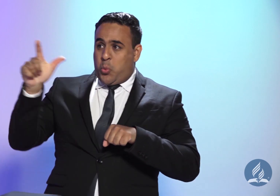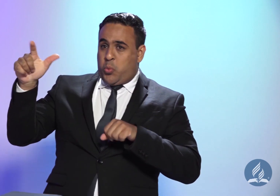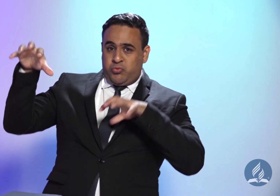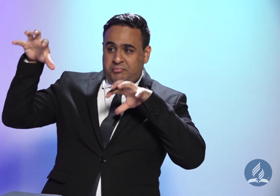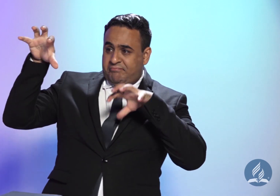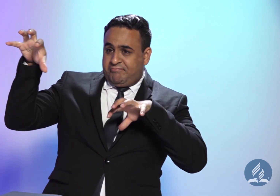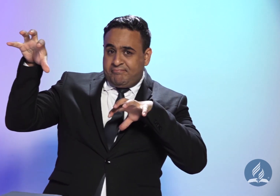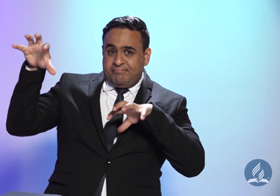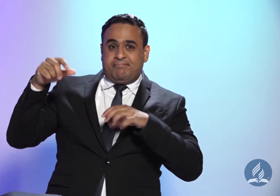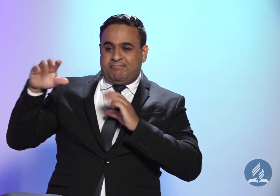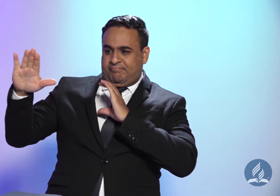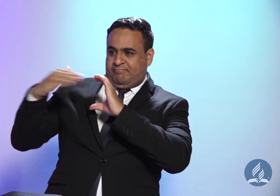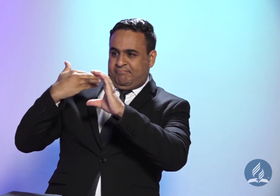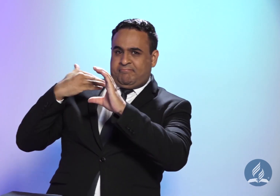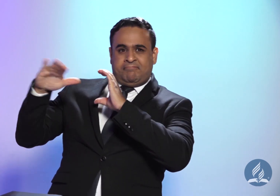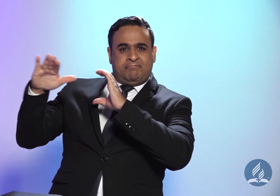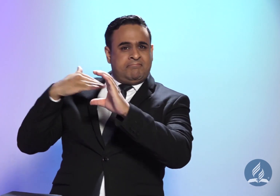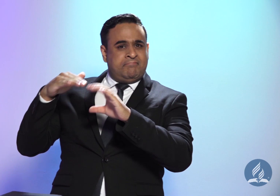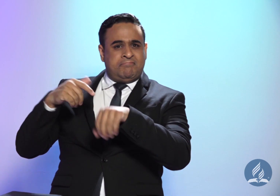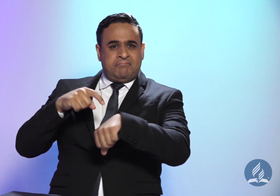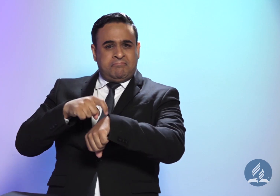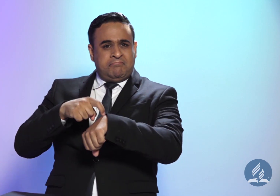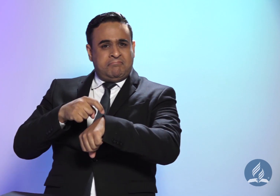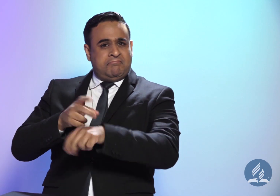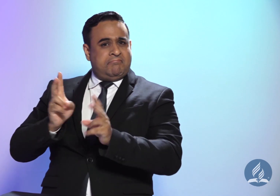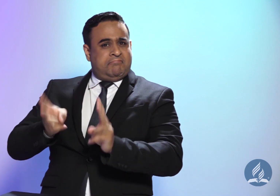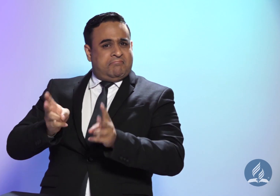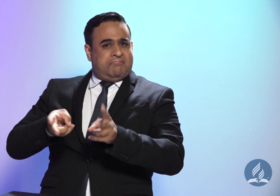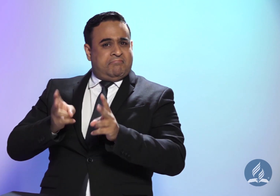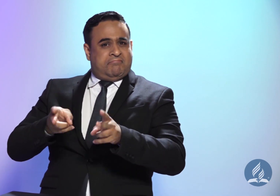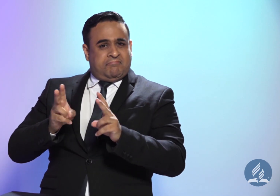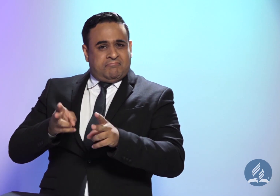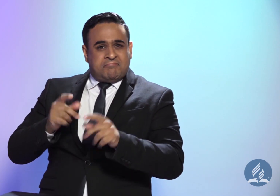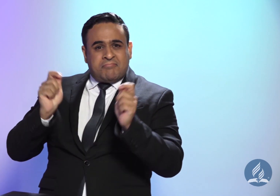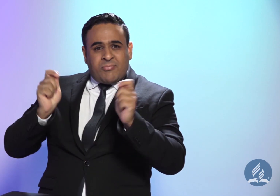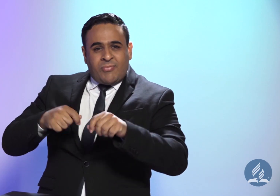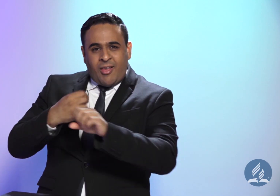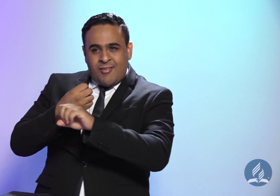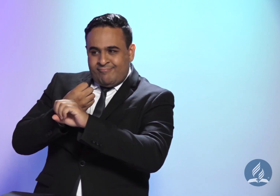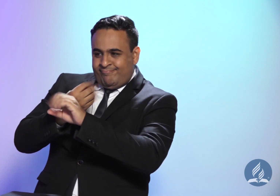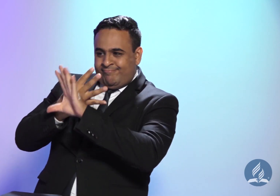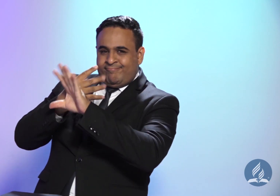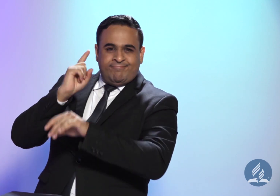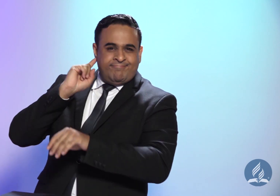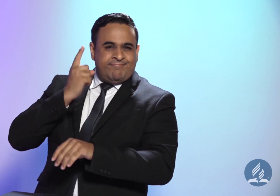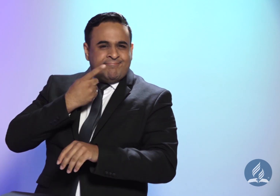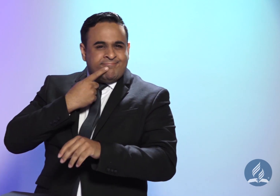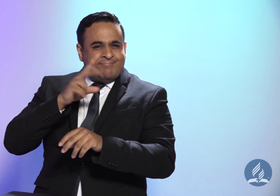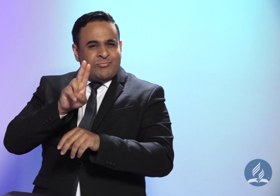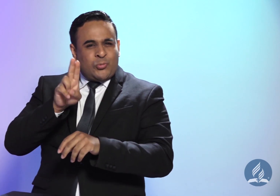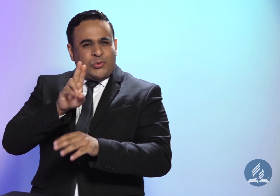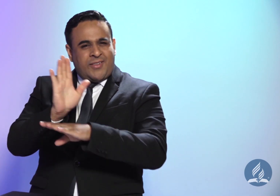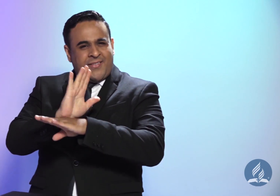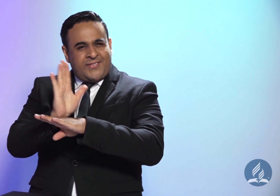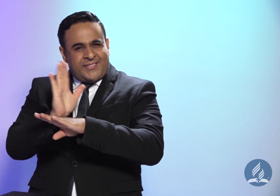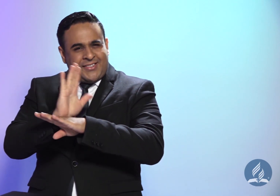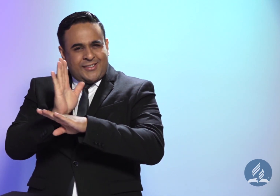país, da sua região, como também contato com pessoas de outras regiões e distantes, até do outro lado